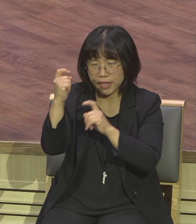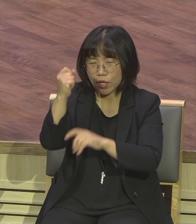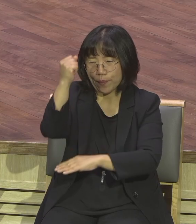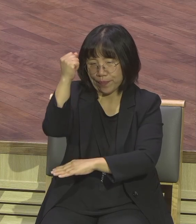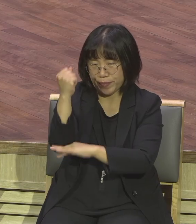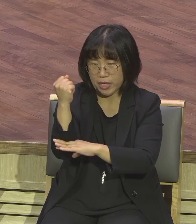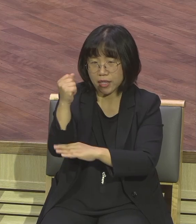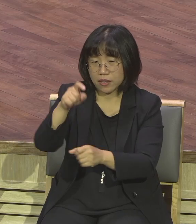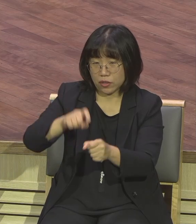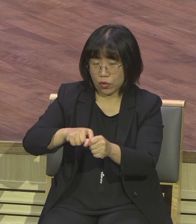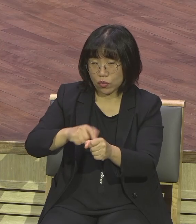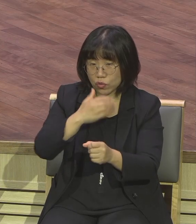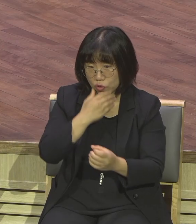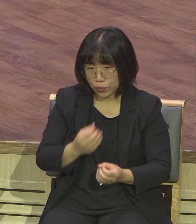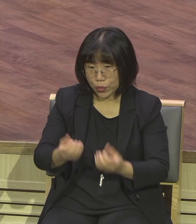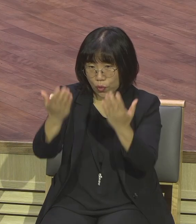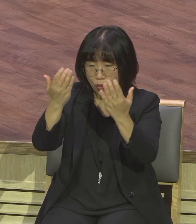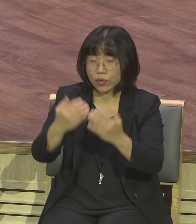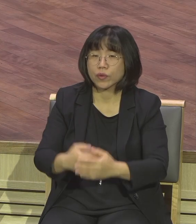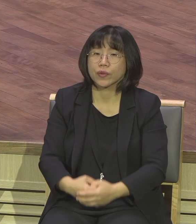기념비적 축복.